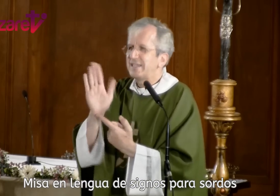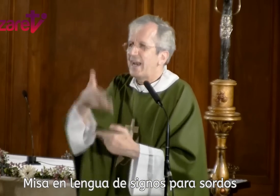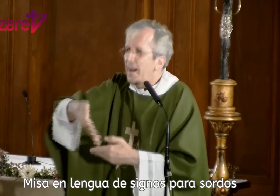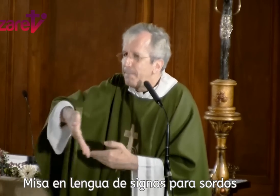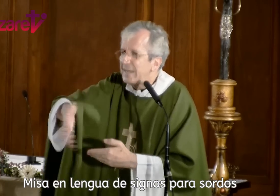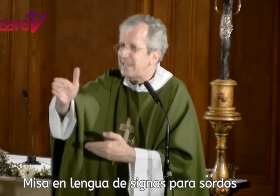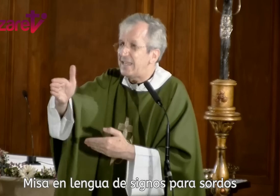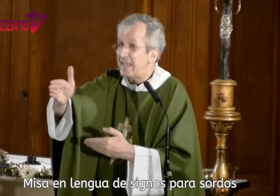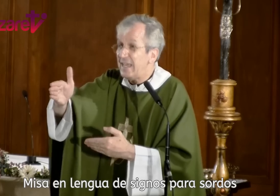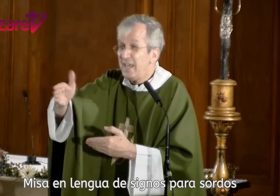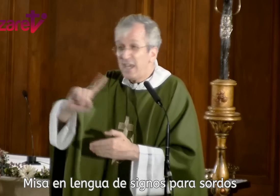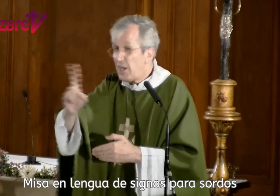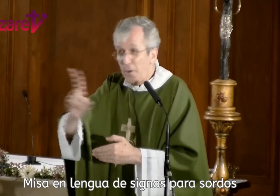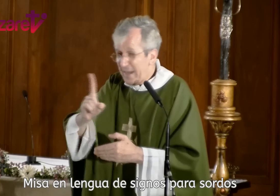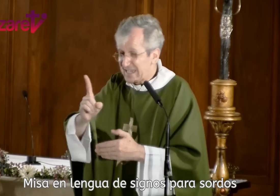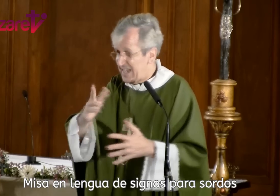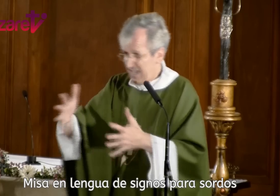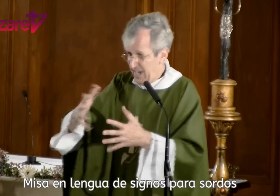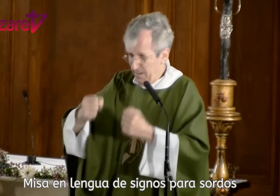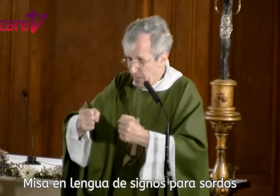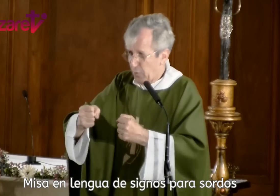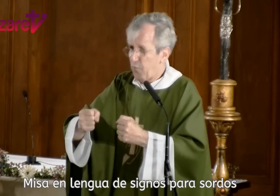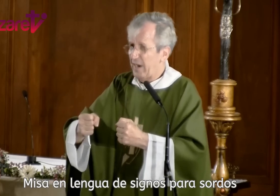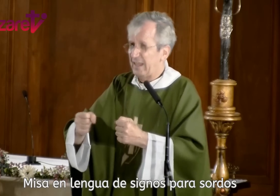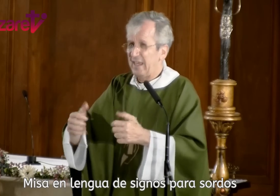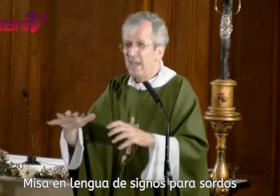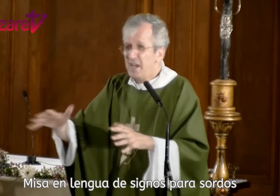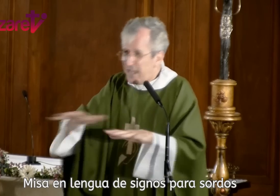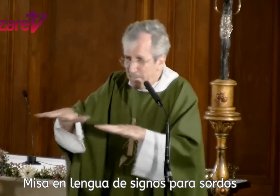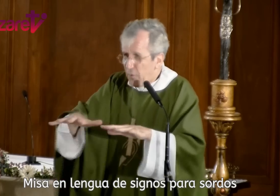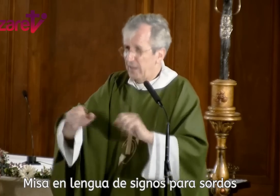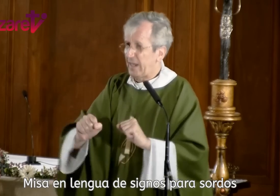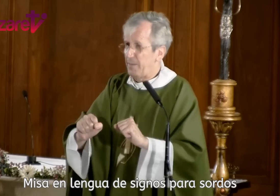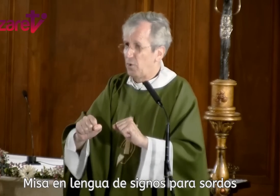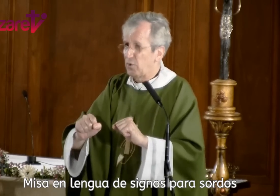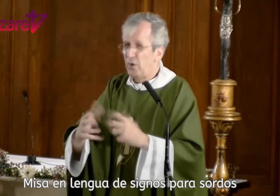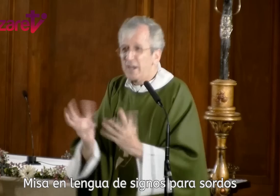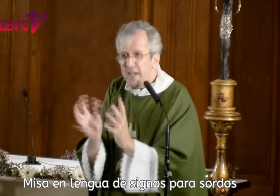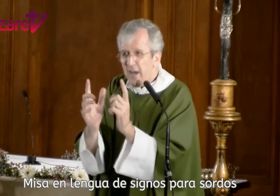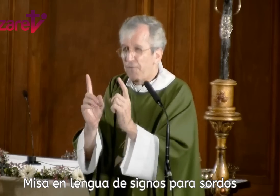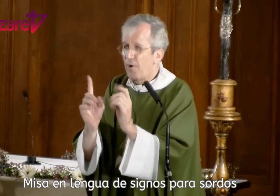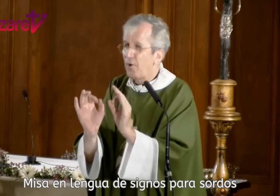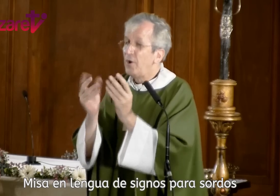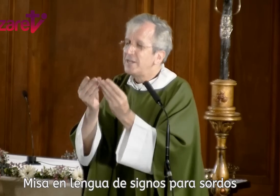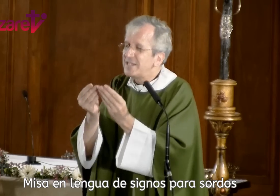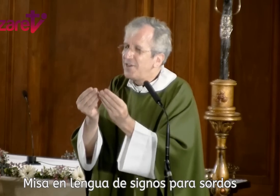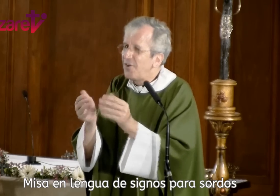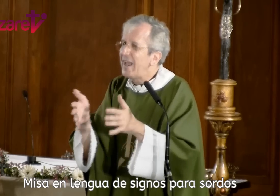hará presente. Y no pasa en el viento fuerte, ni tampoco en el terremoto, ni en el fuego, sino en